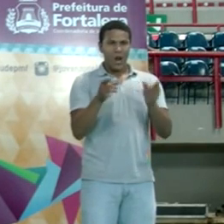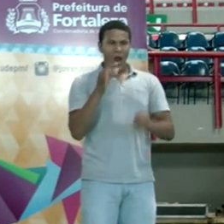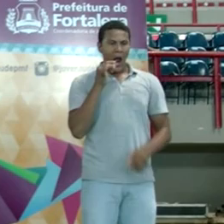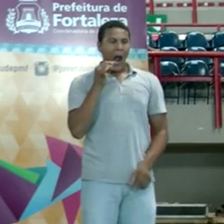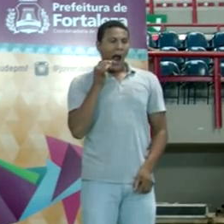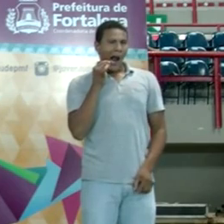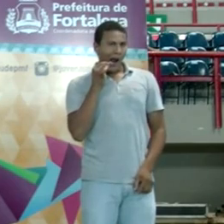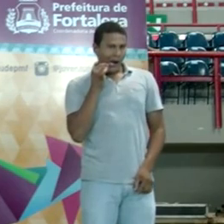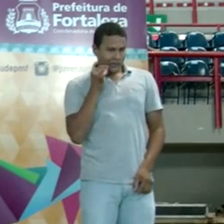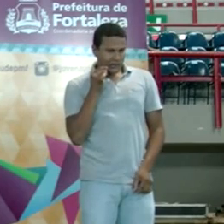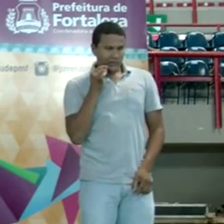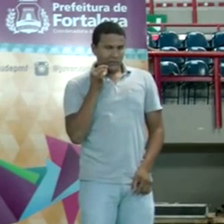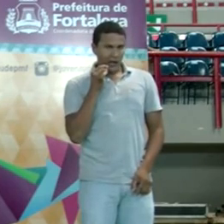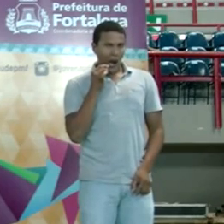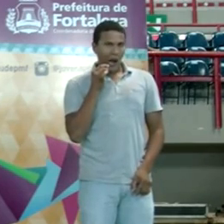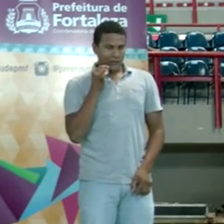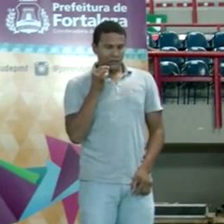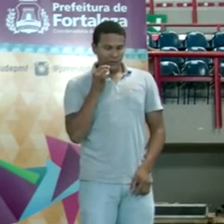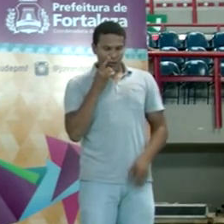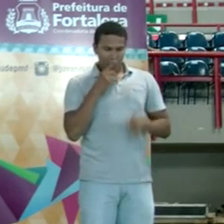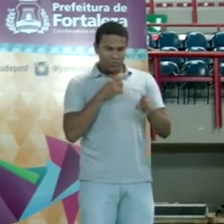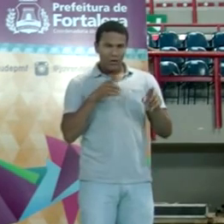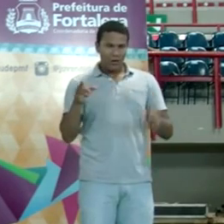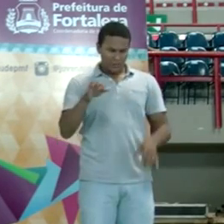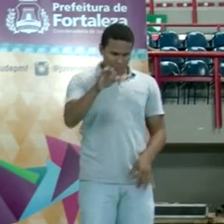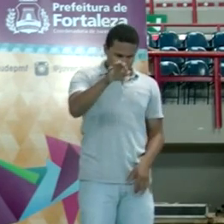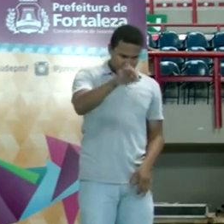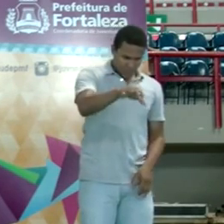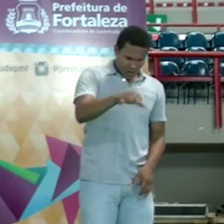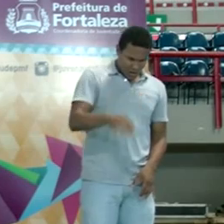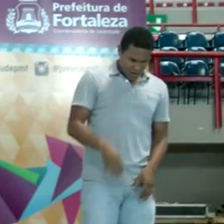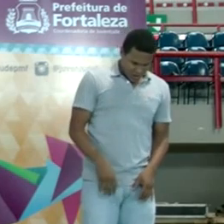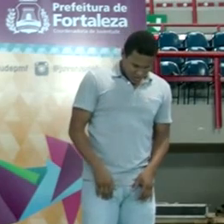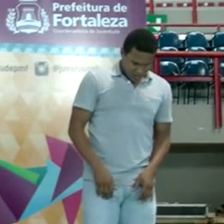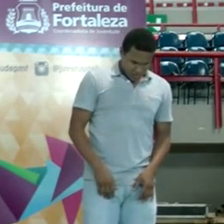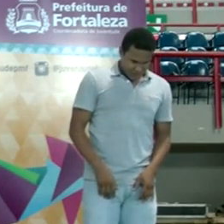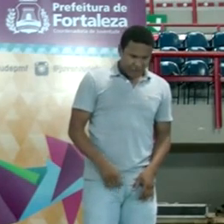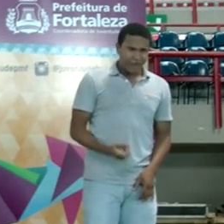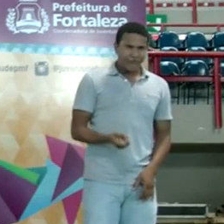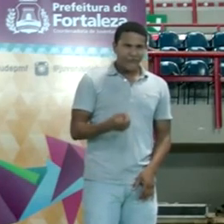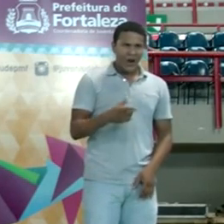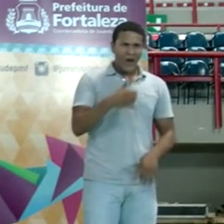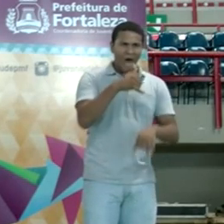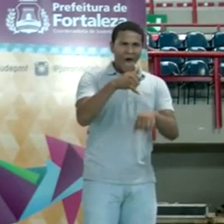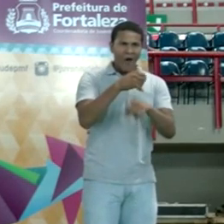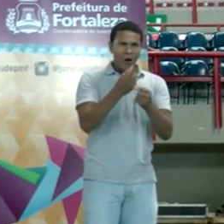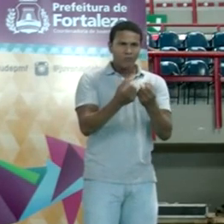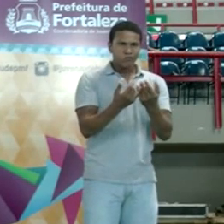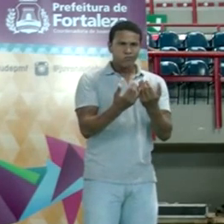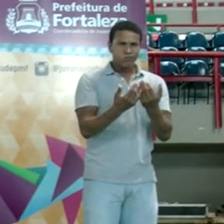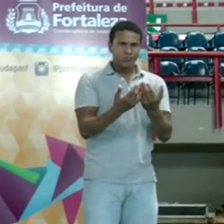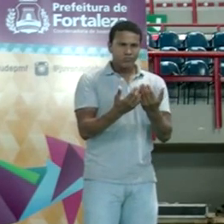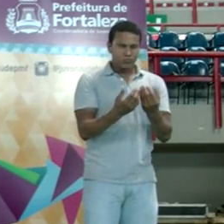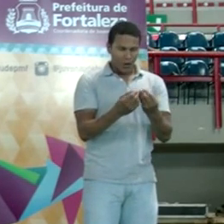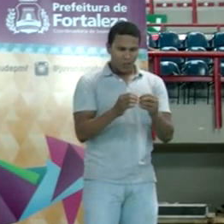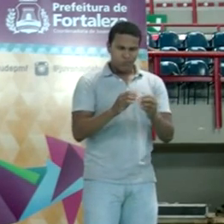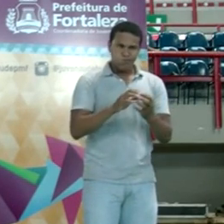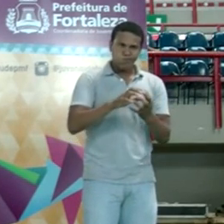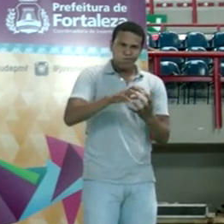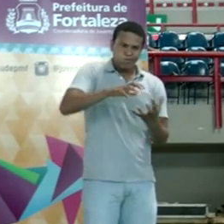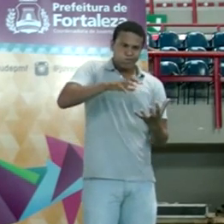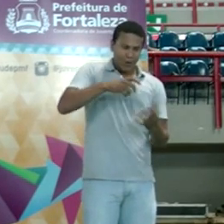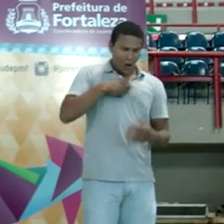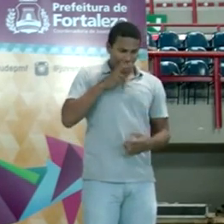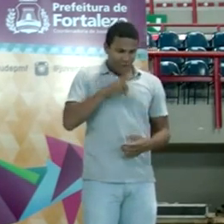lá dentro, um pastel mergulha, a gente não enxerga mais para onde ele foi, certo? Ele só sobe quando começa a inchar. Pois é, aquele óleo